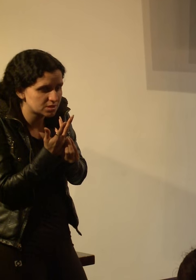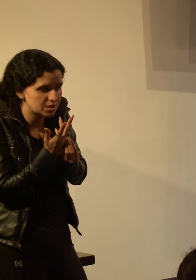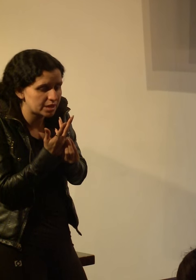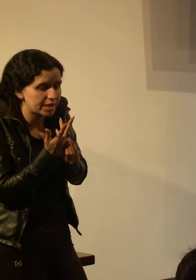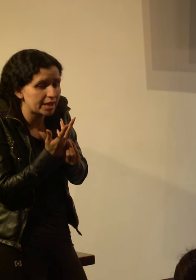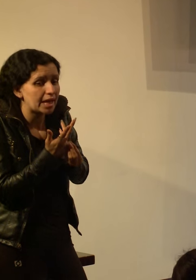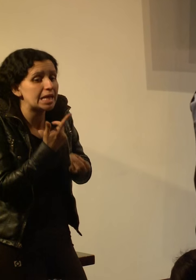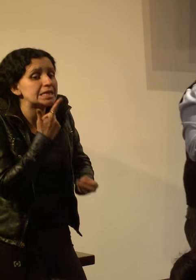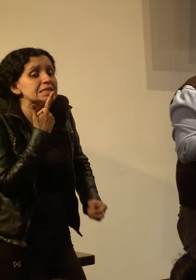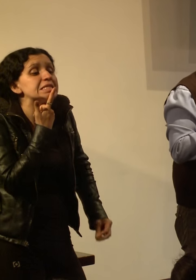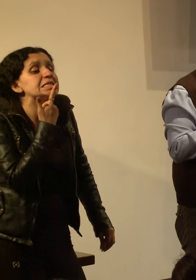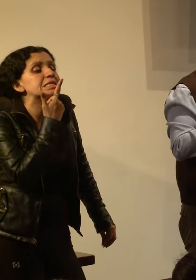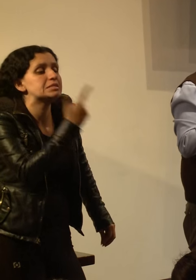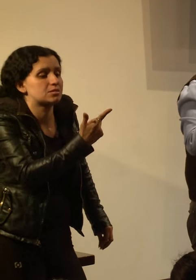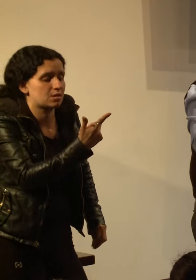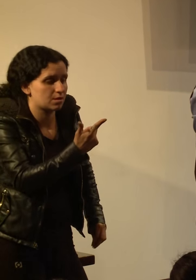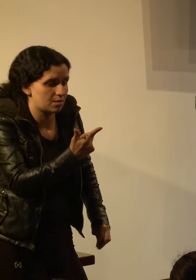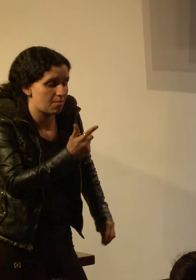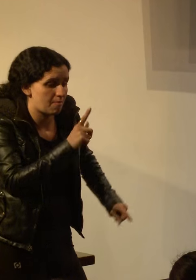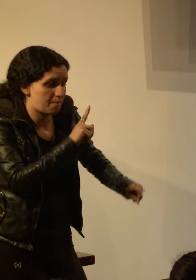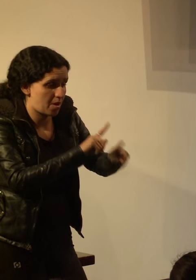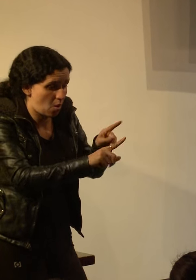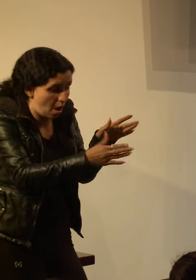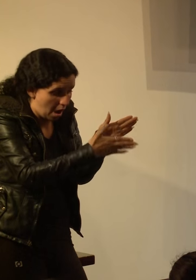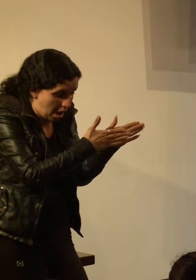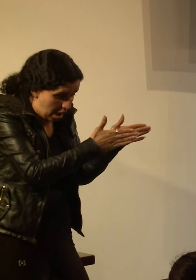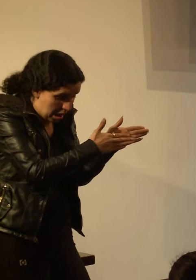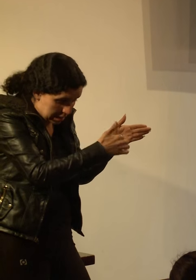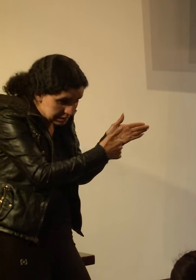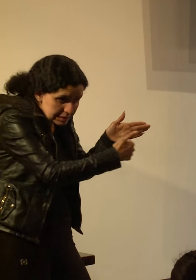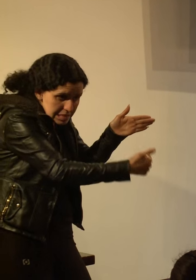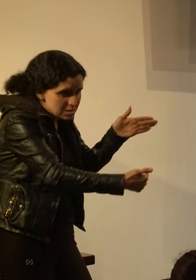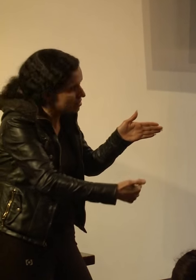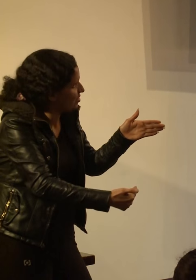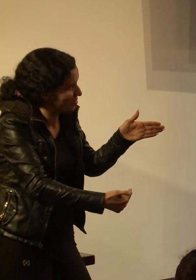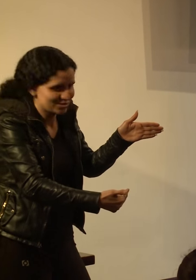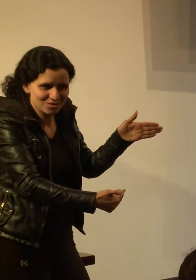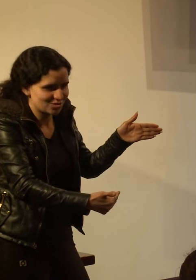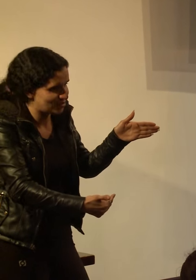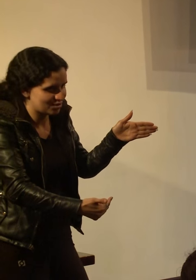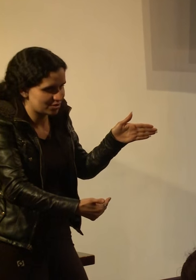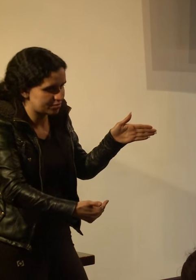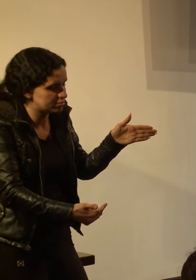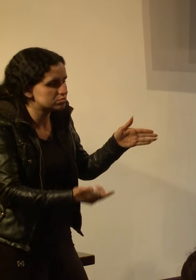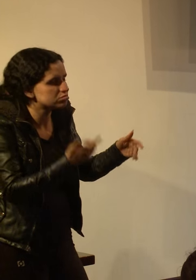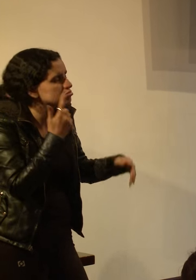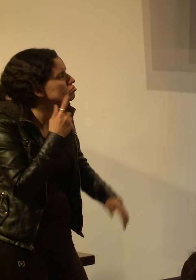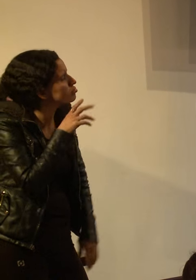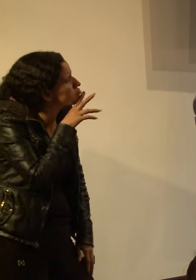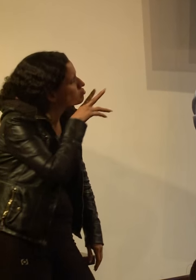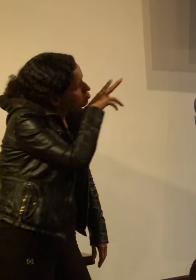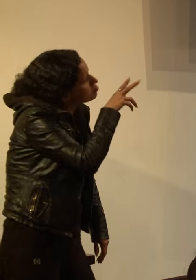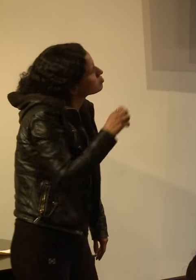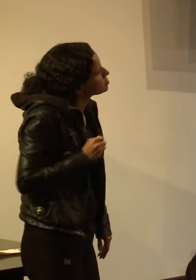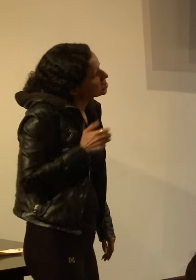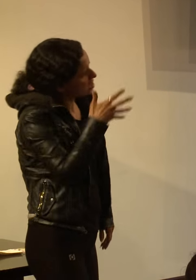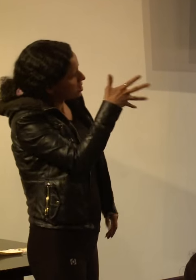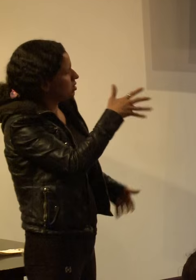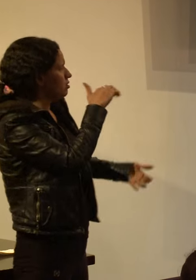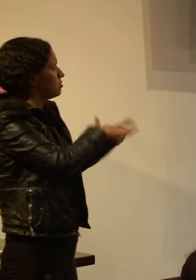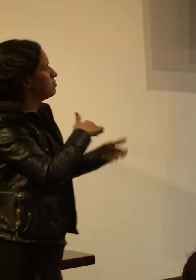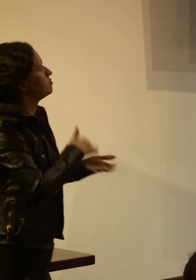obra? Es decir, cuando uno ve una obra, uno está viendo estos dos niveles, pero además la